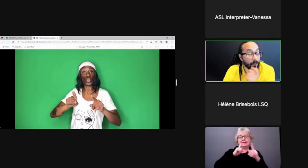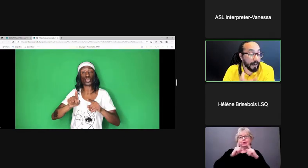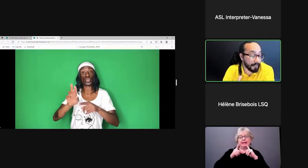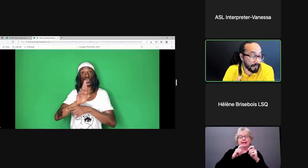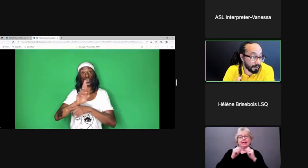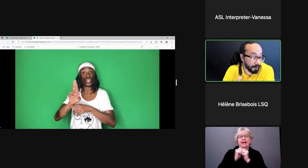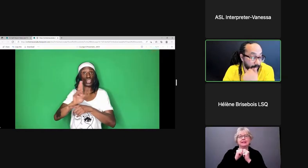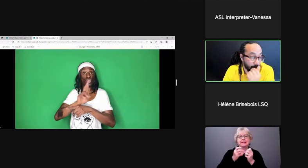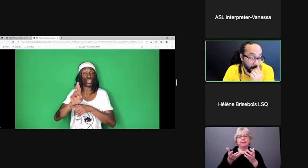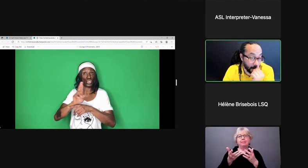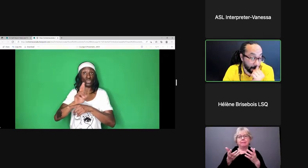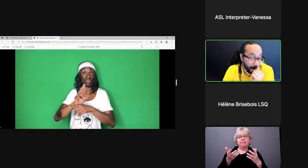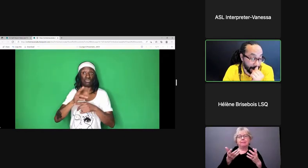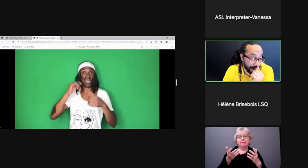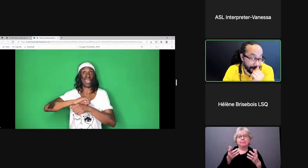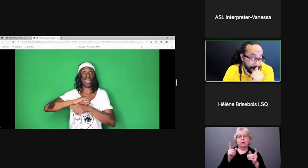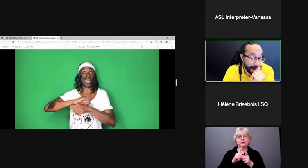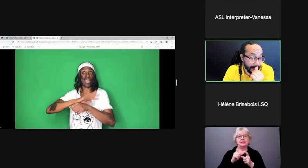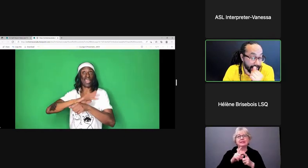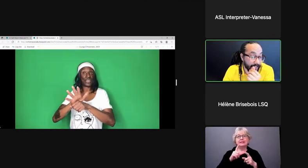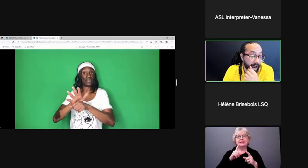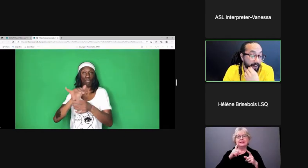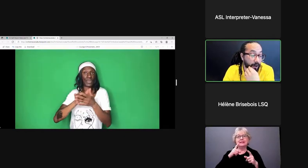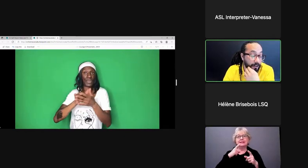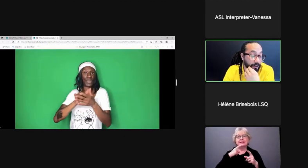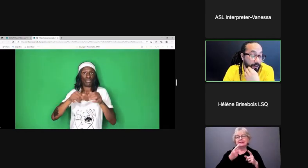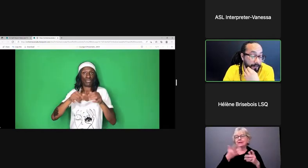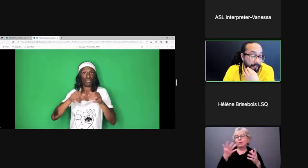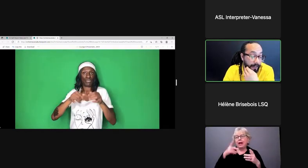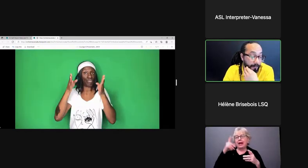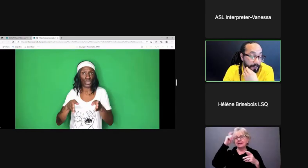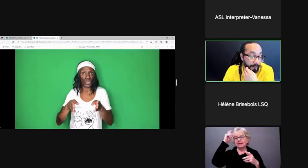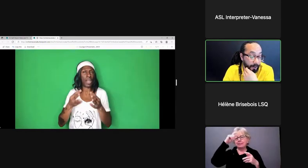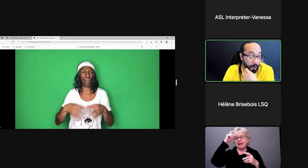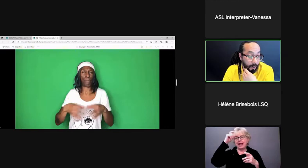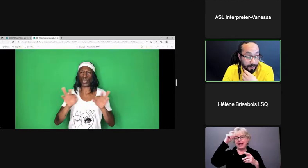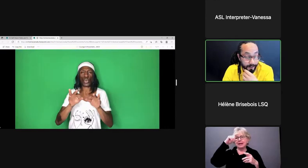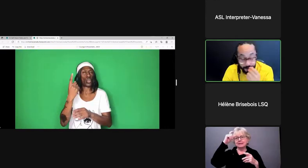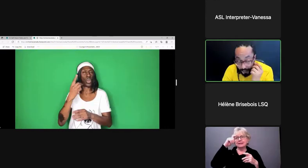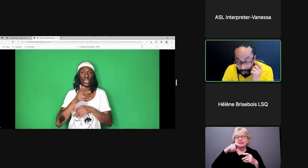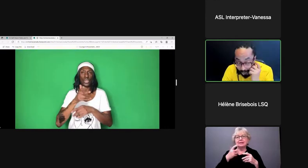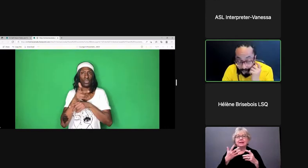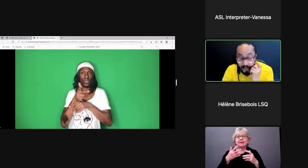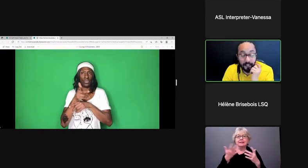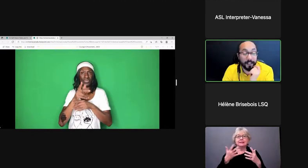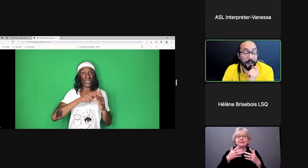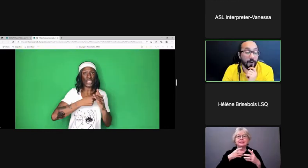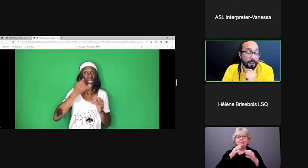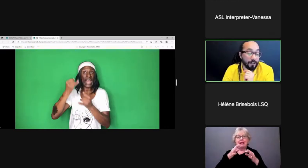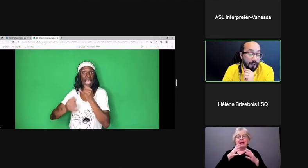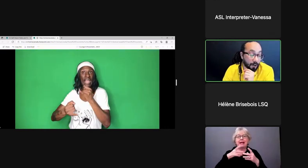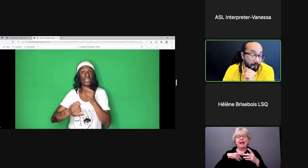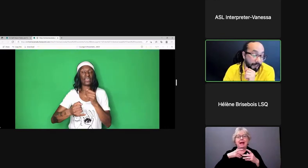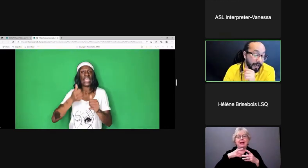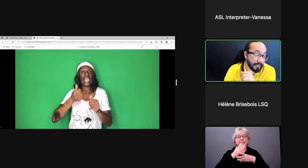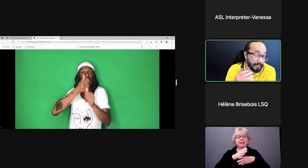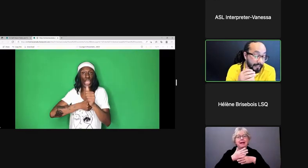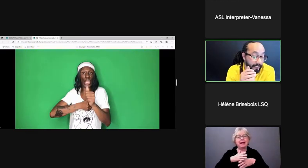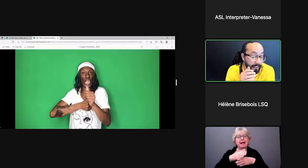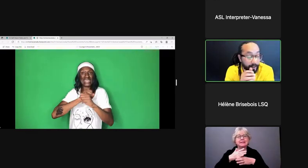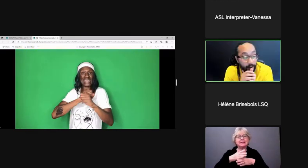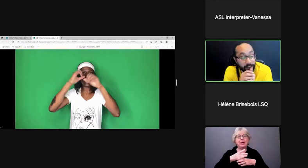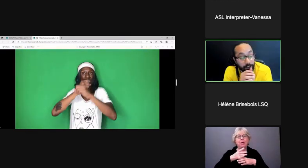communications et des expériences qui seront partagées. Au fil des répétitions, par exemple, c'est bon